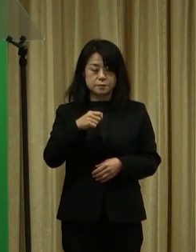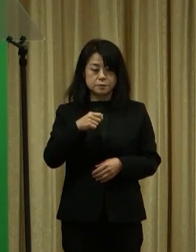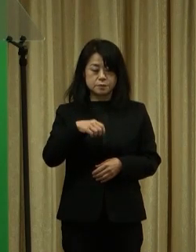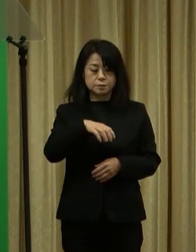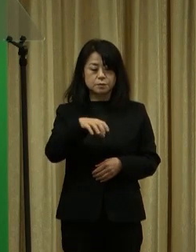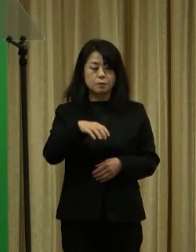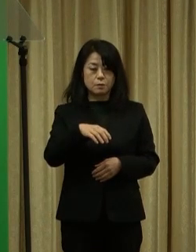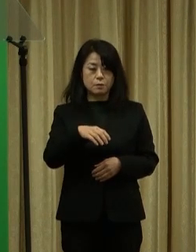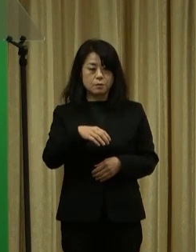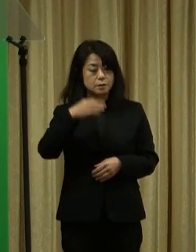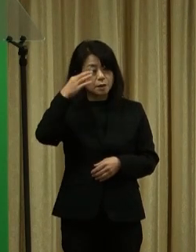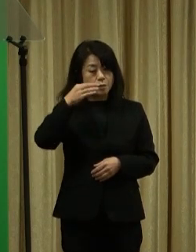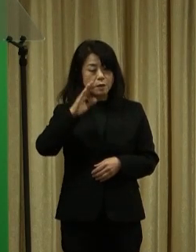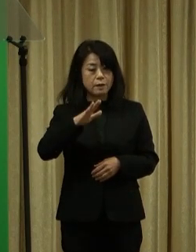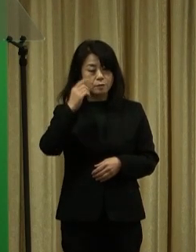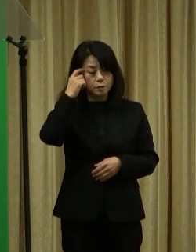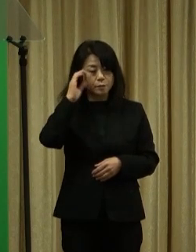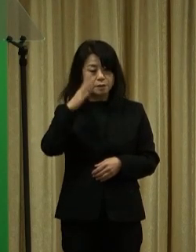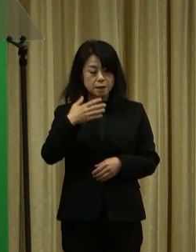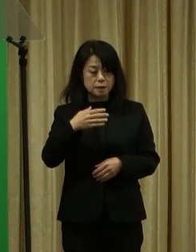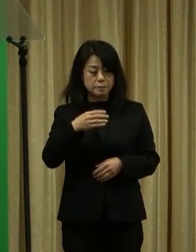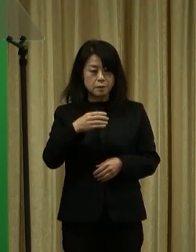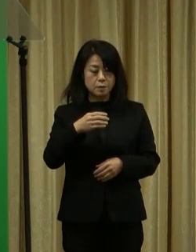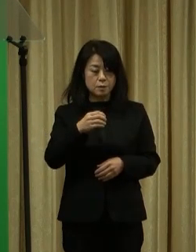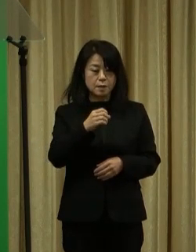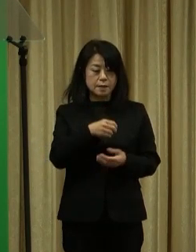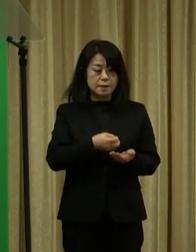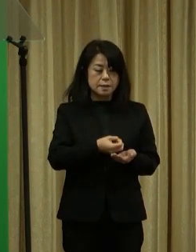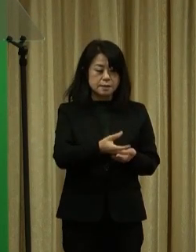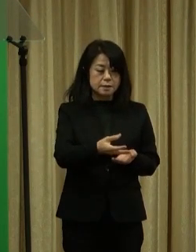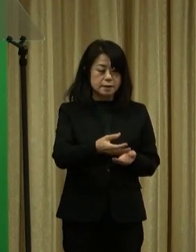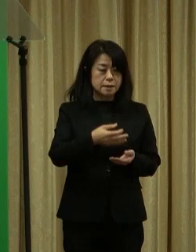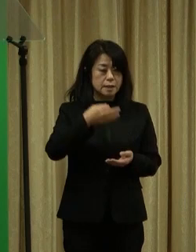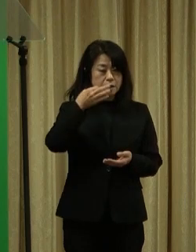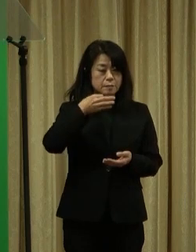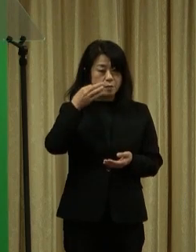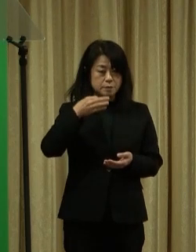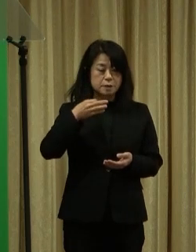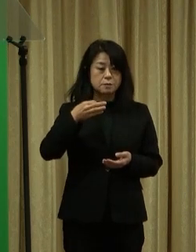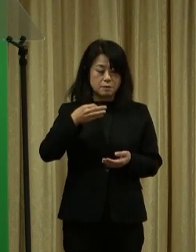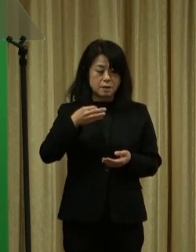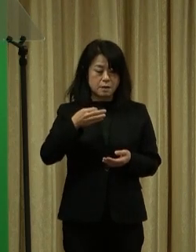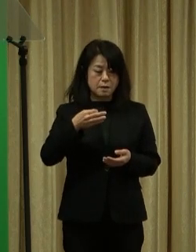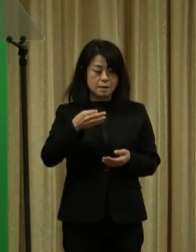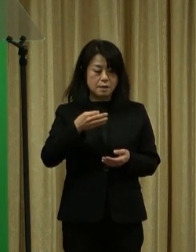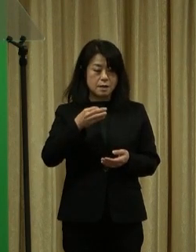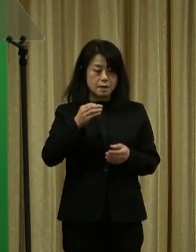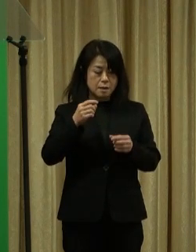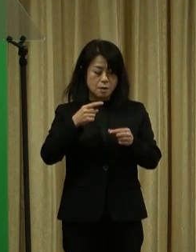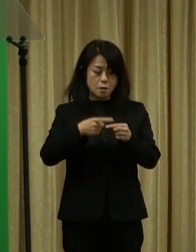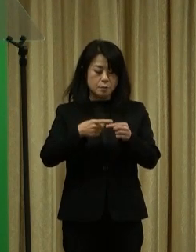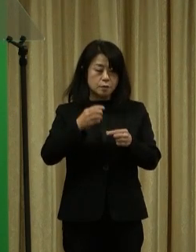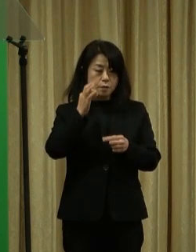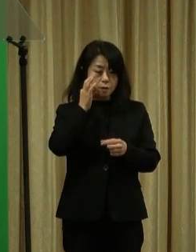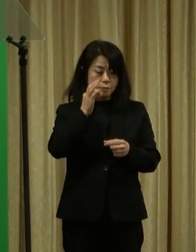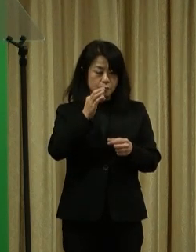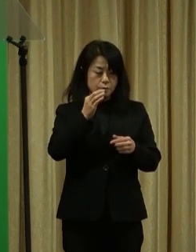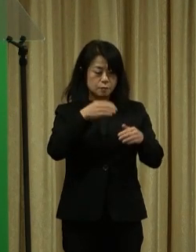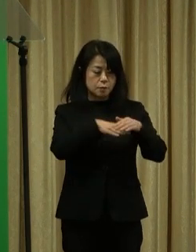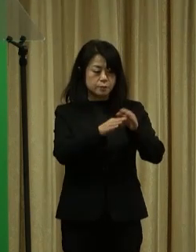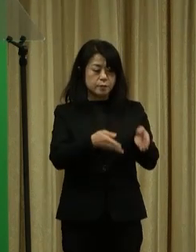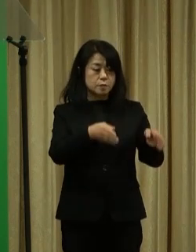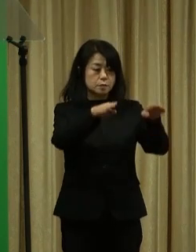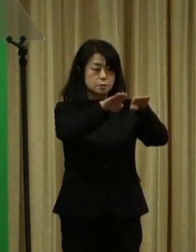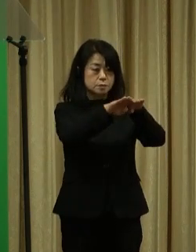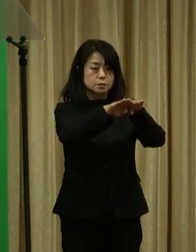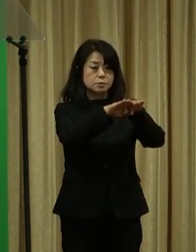方で種もみとかですね、カントリーエレベーターの、まあ、データの使い方とか課題もいろいろハードルが高い